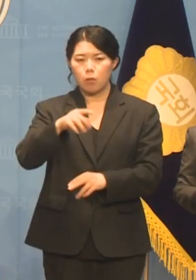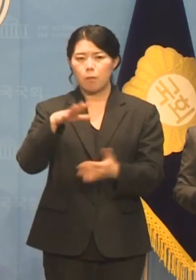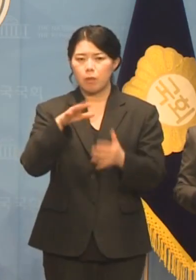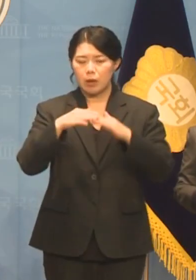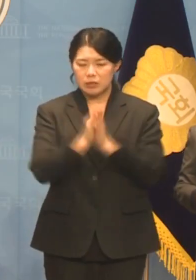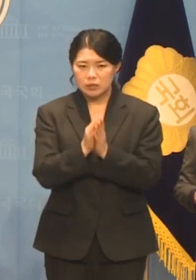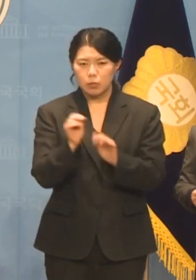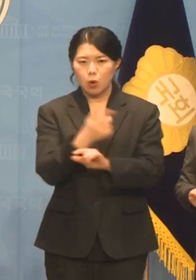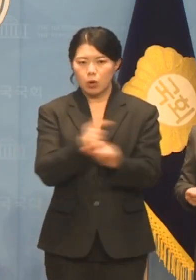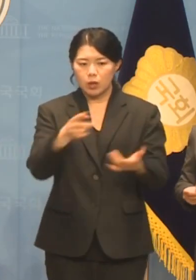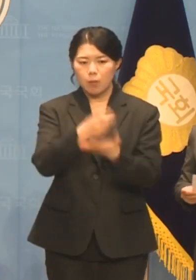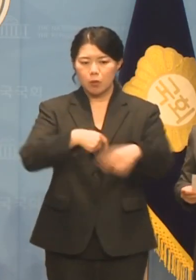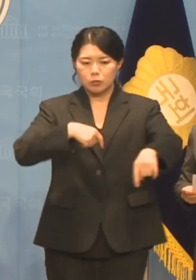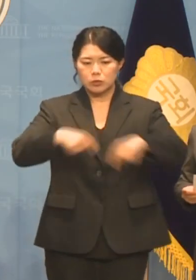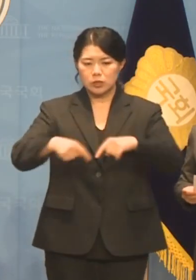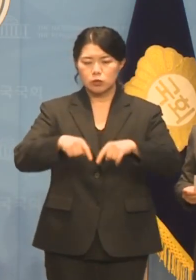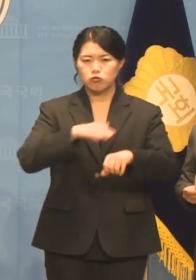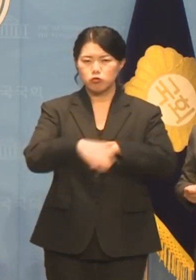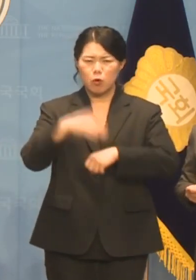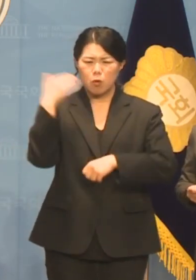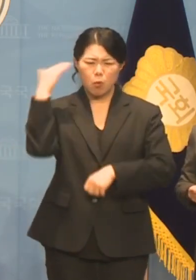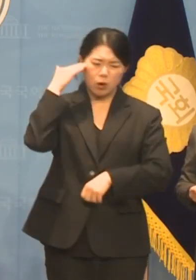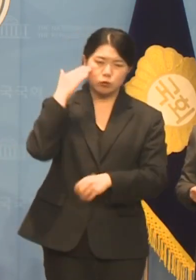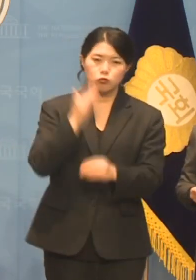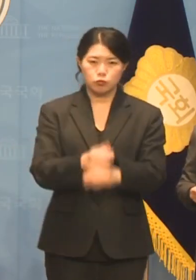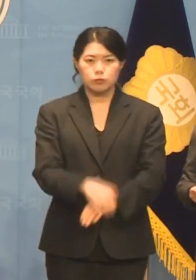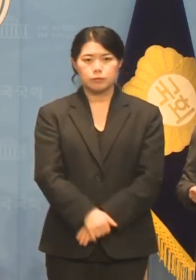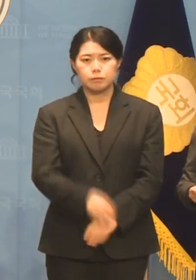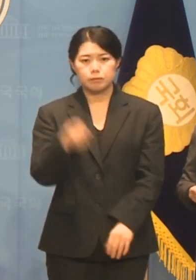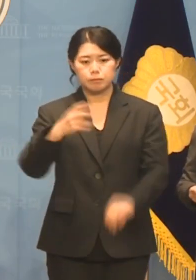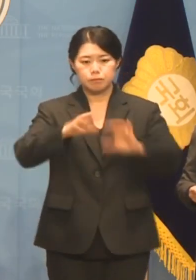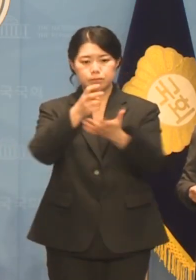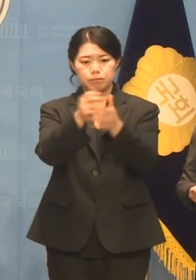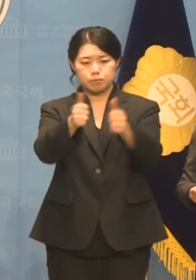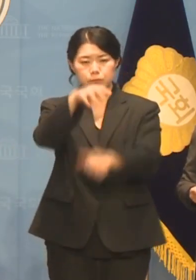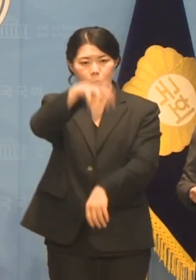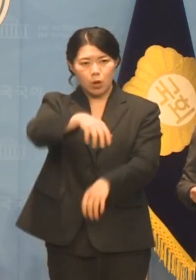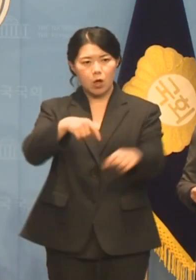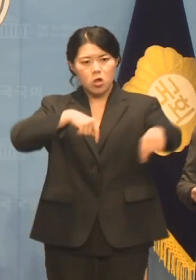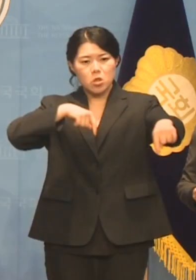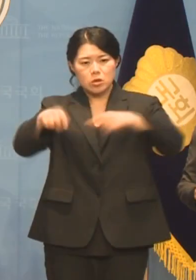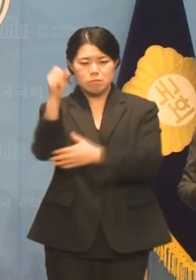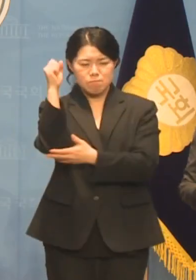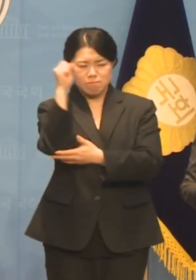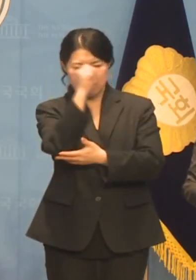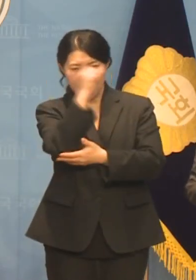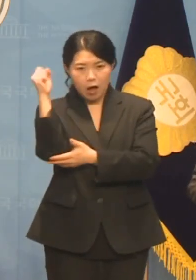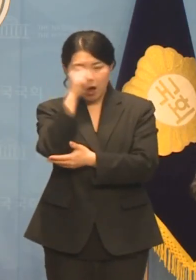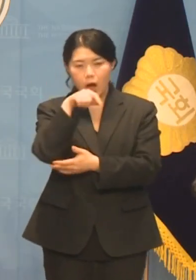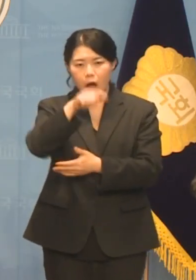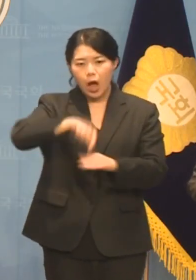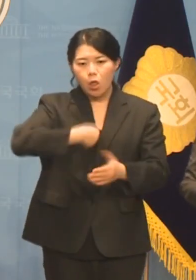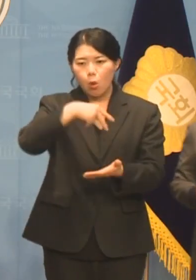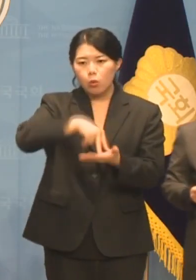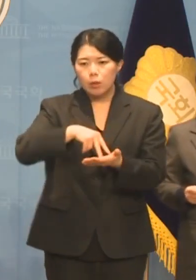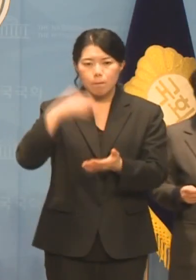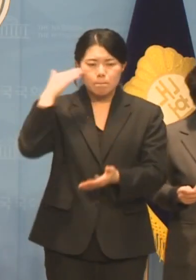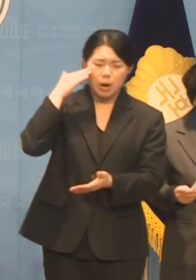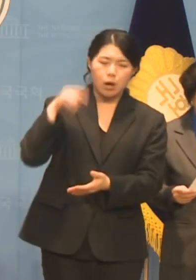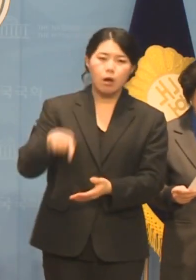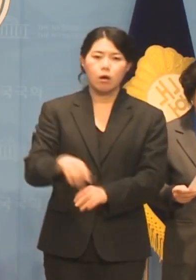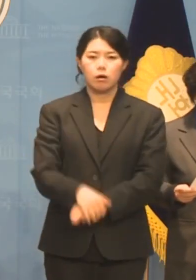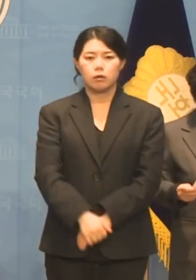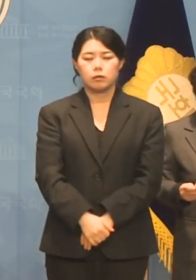추진하며 법치주의를 훼손하고 있습니다. 또한 헌법재판소를 정치적으로 흔들며 사법부 독립성을 침해하고 있습니다.